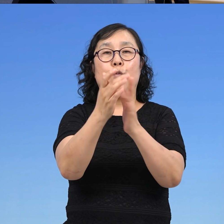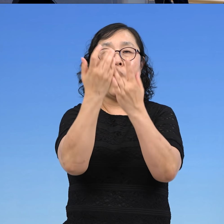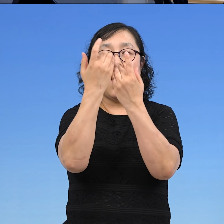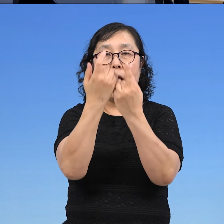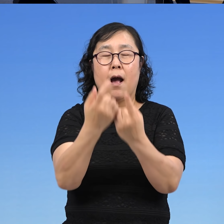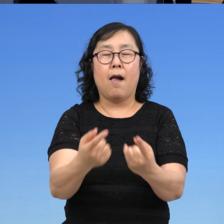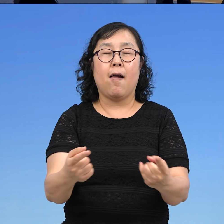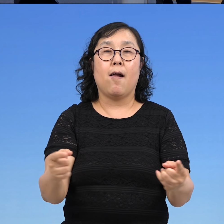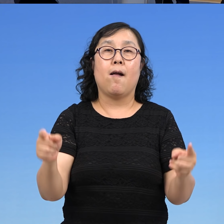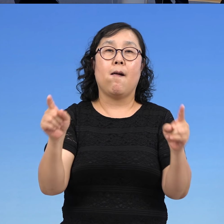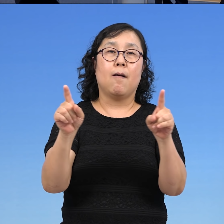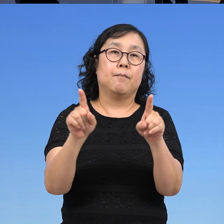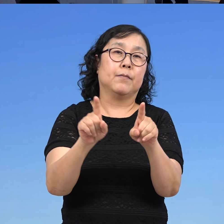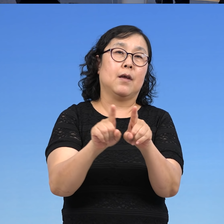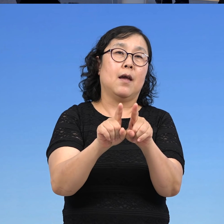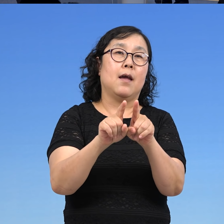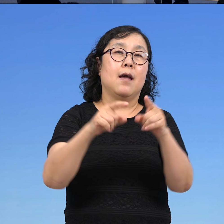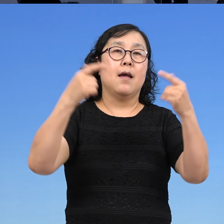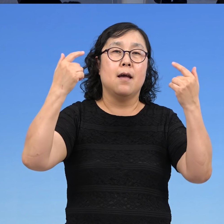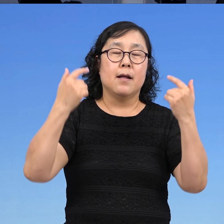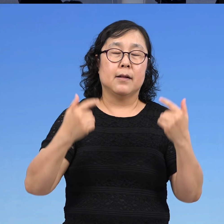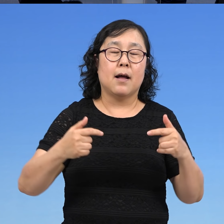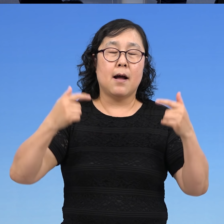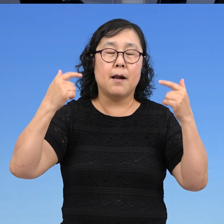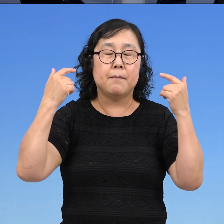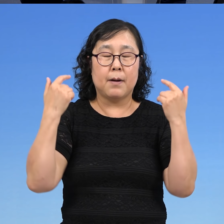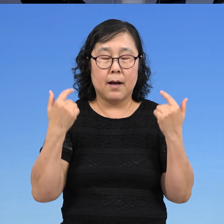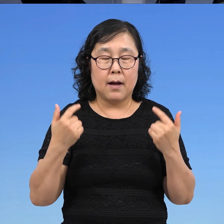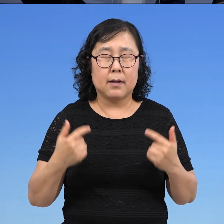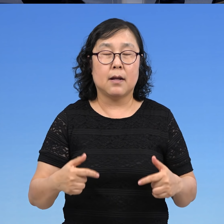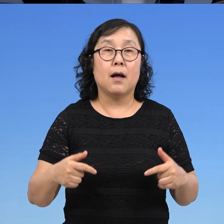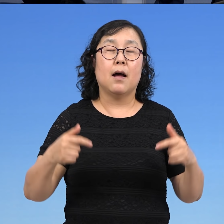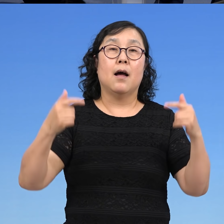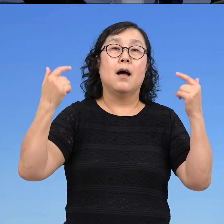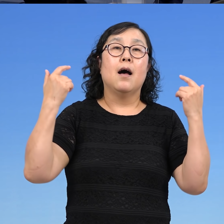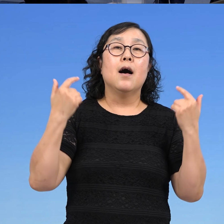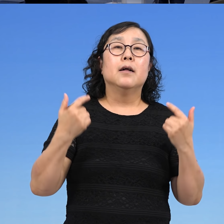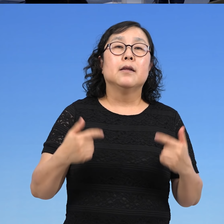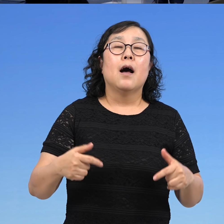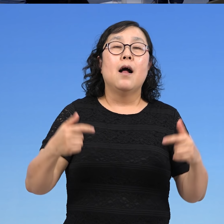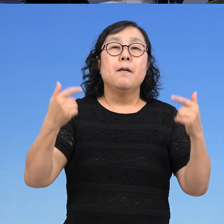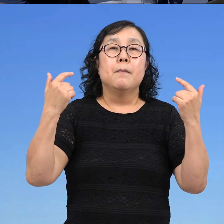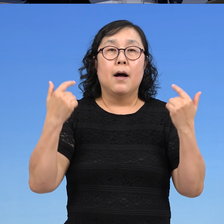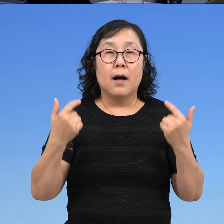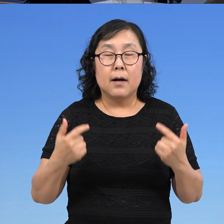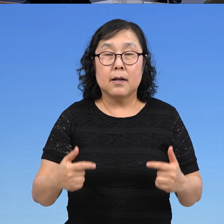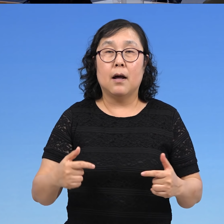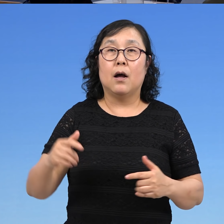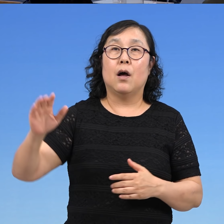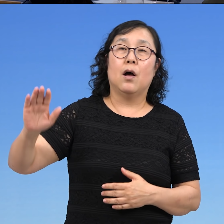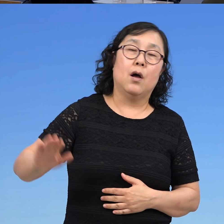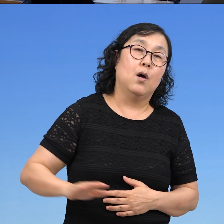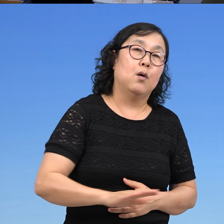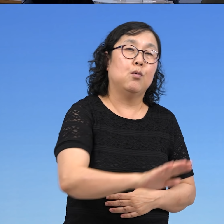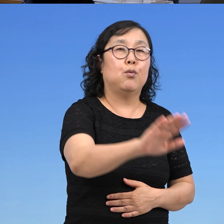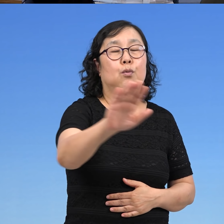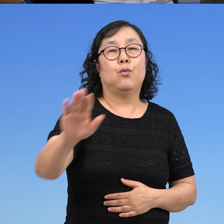진무 예수와 1 루루 앞에 달마다 날마다